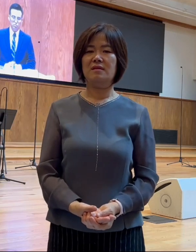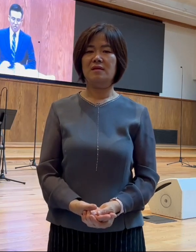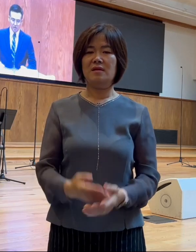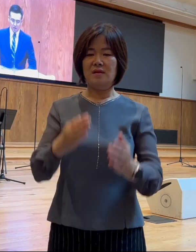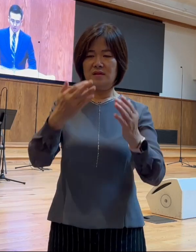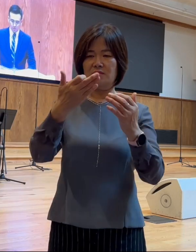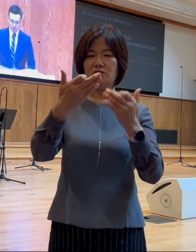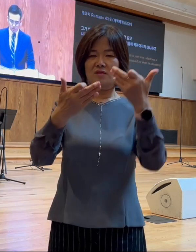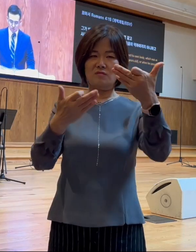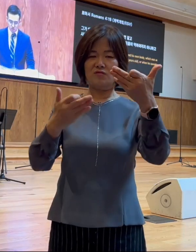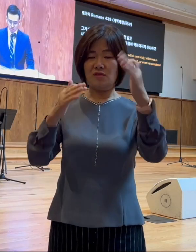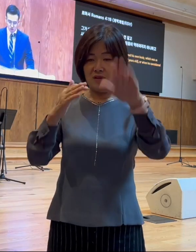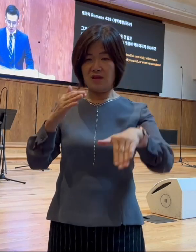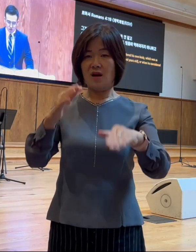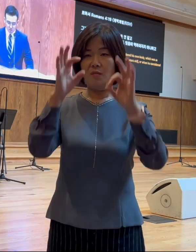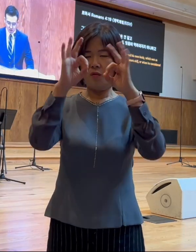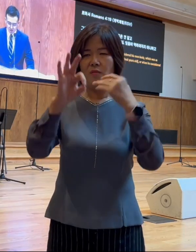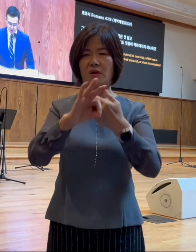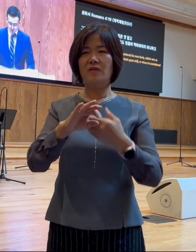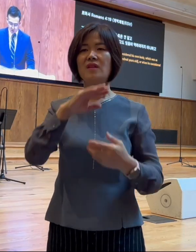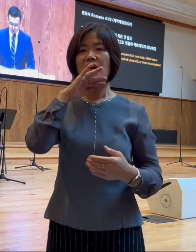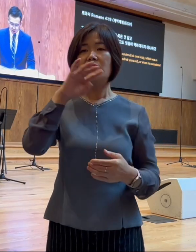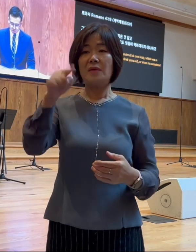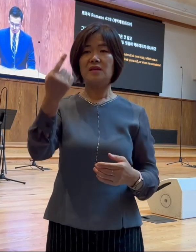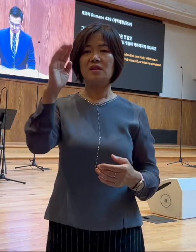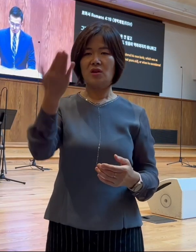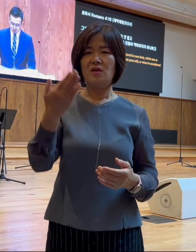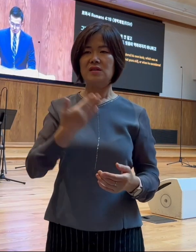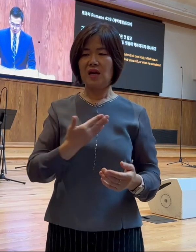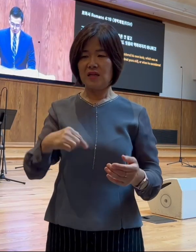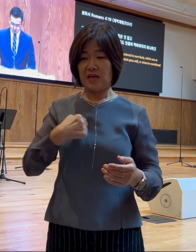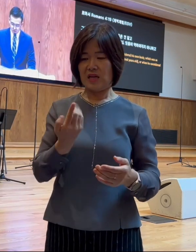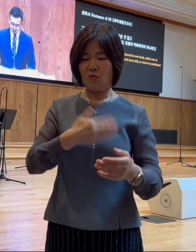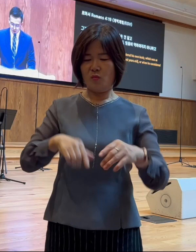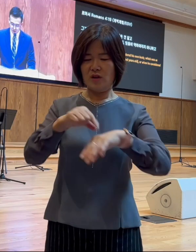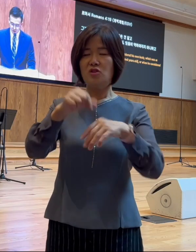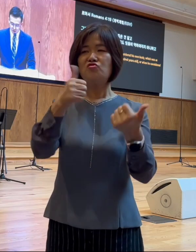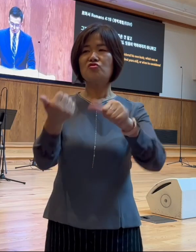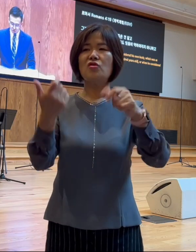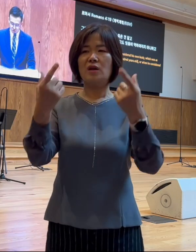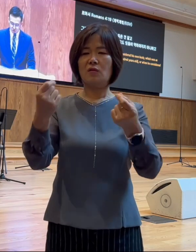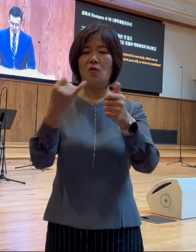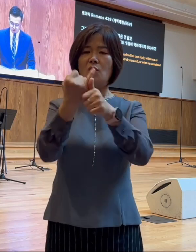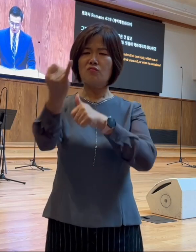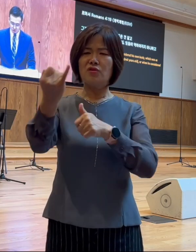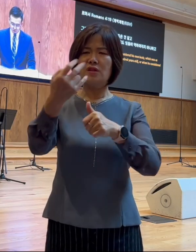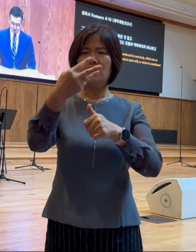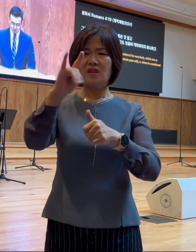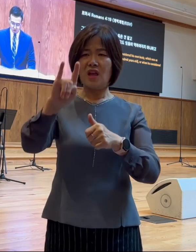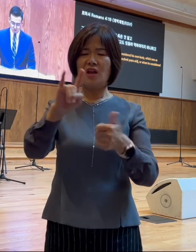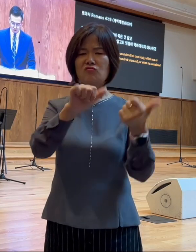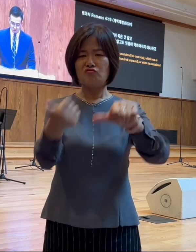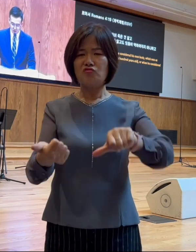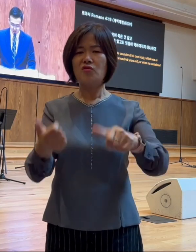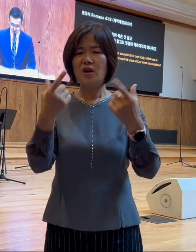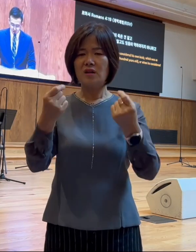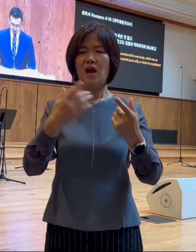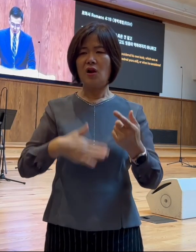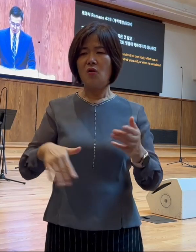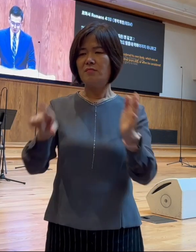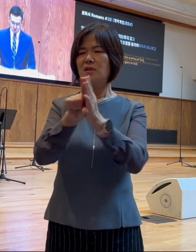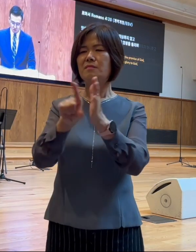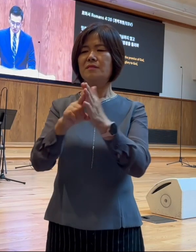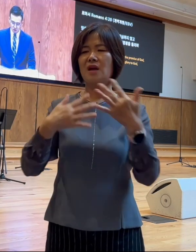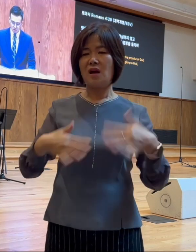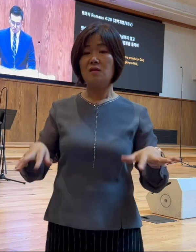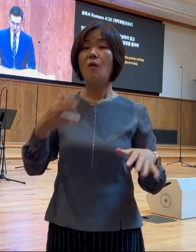19절 이하에 보시면 그가 100세나 되어 자기 몸이 죽은 것 같고 사라의 태가 죽은 것 같음을 알고도 믿음이 약하여지지